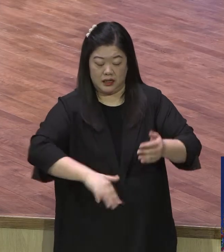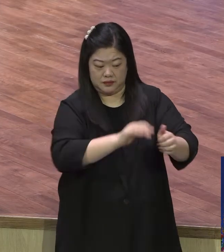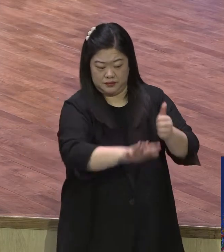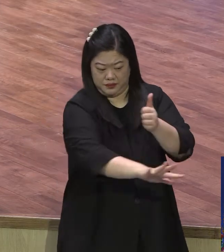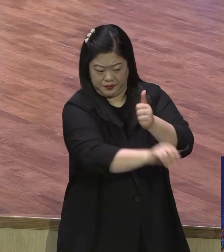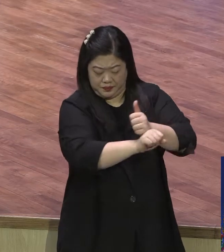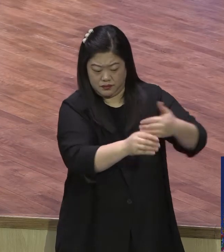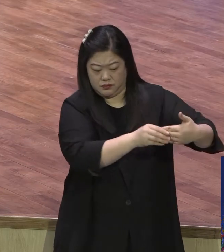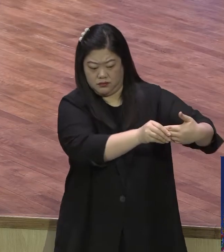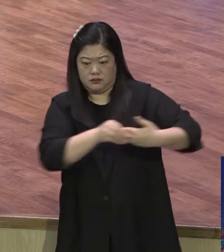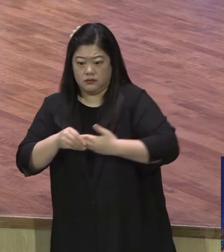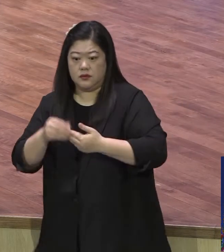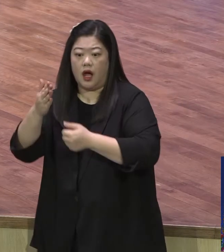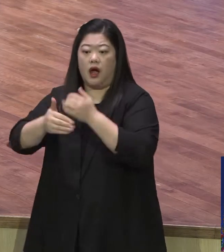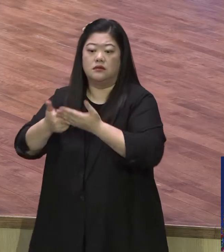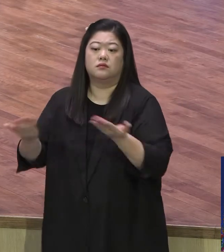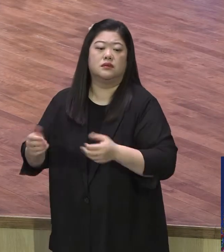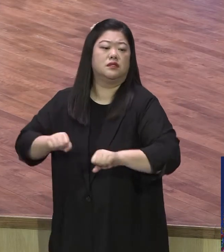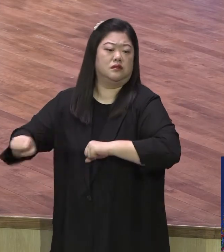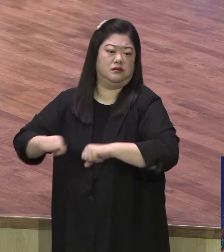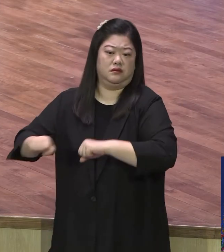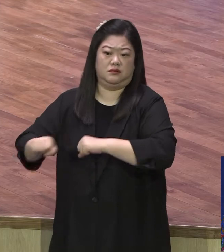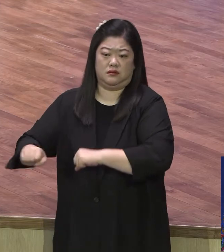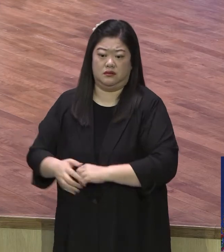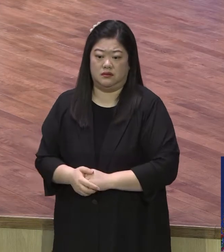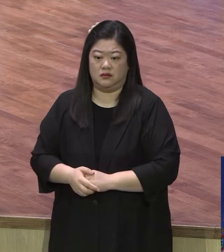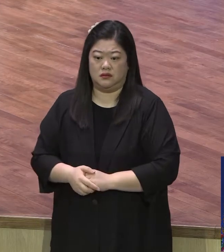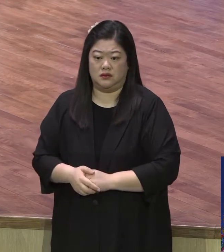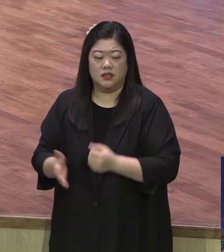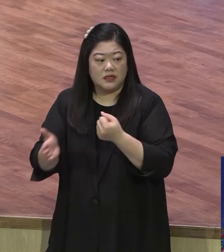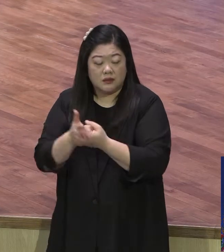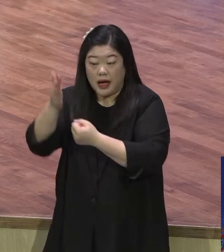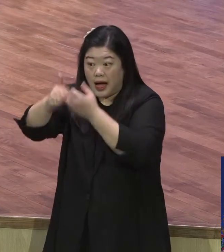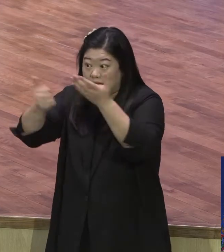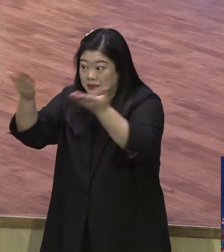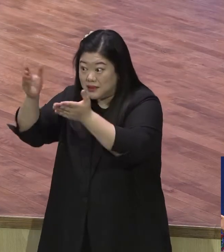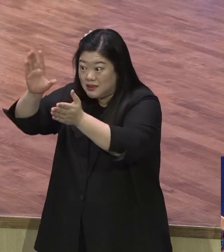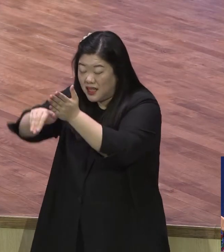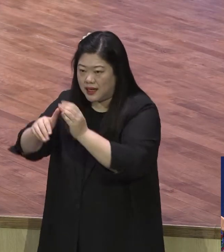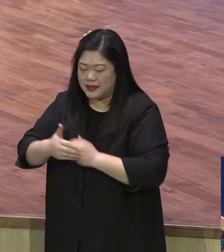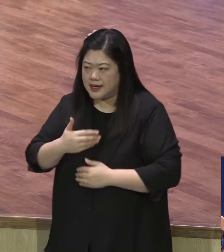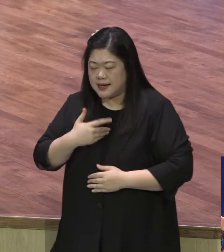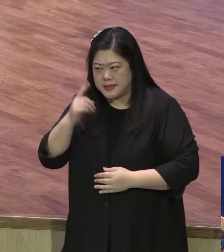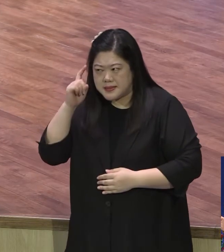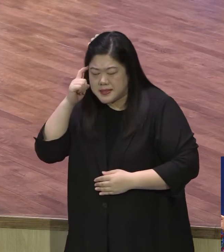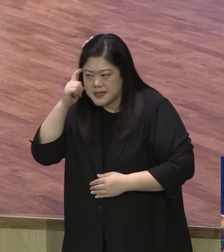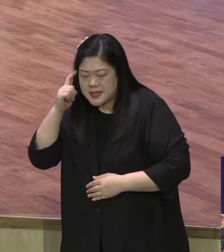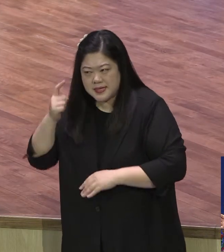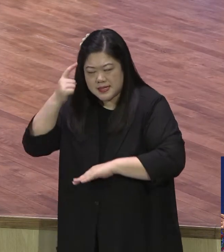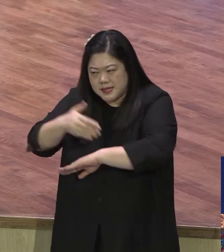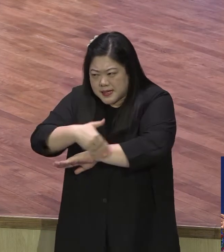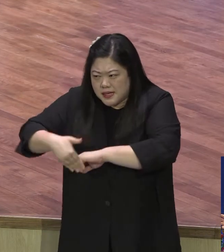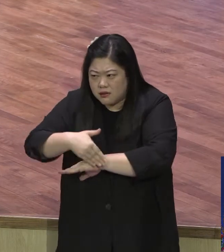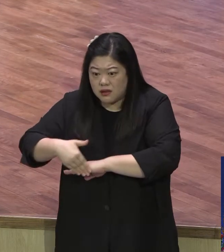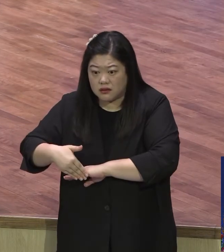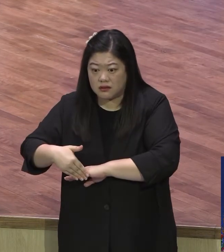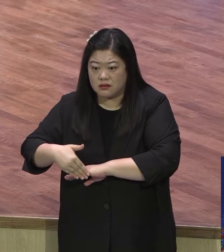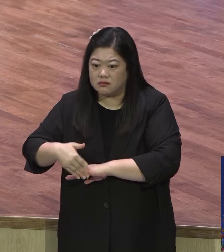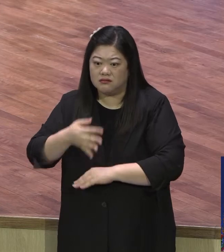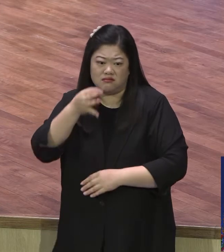가지고 세상적인 그런 상식 가지고 하면 안 돼요 하나님이 일을 성령이 하게 하신다니까 이해가 안 돼 이해가 안 돼